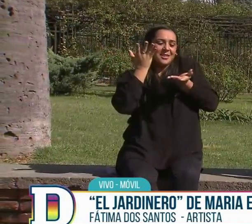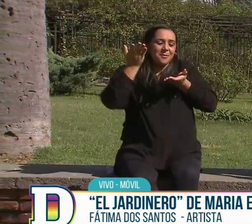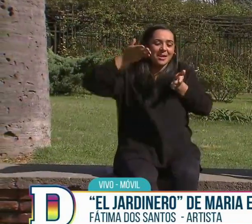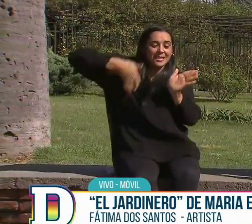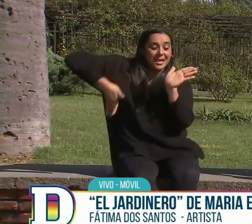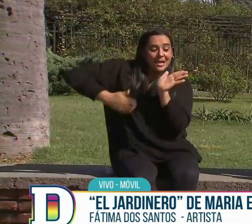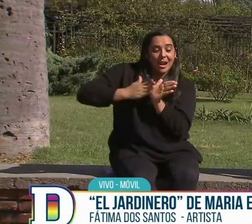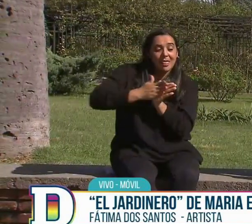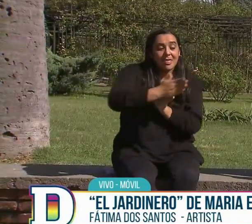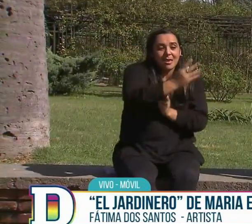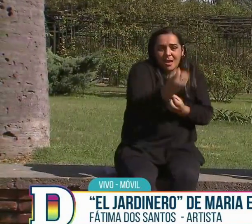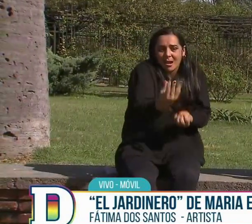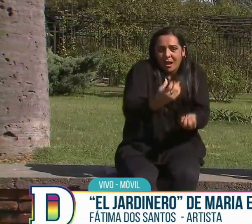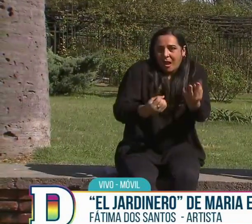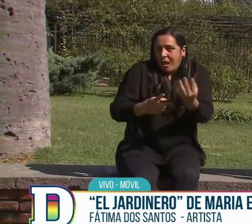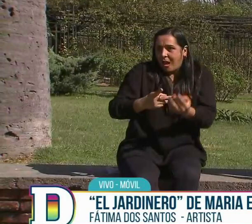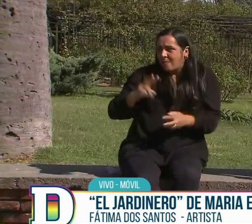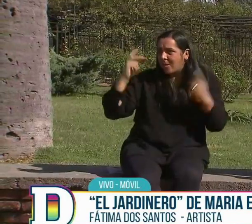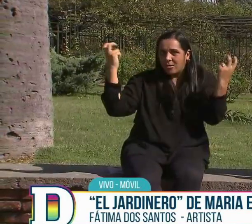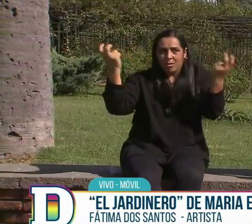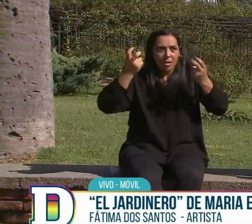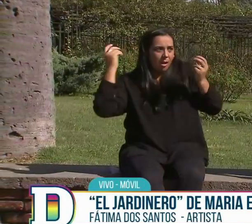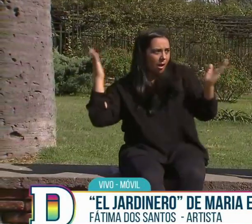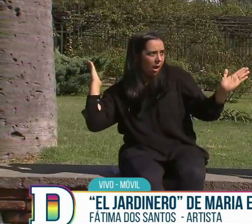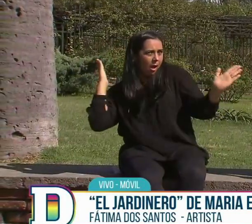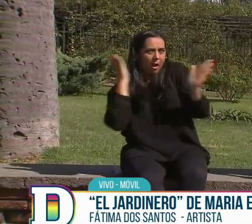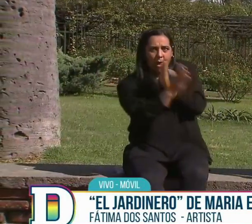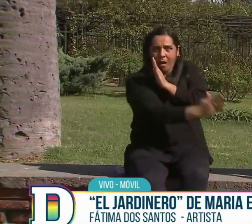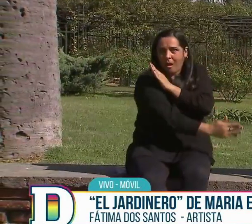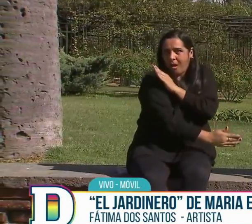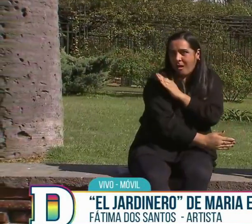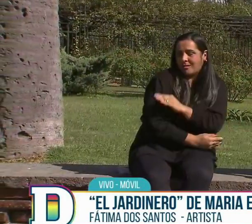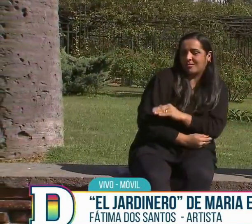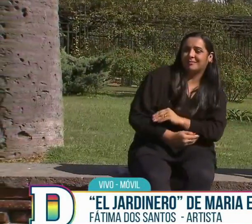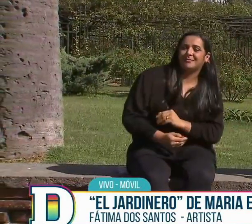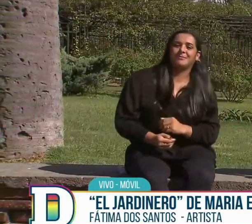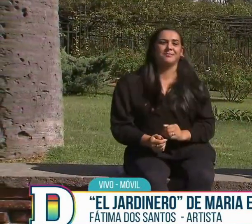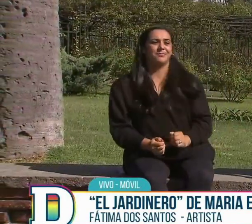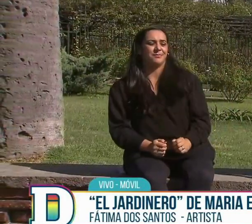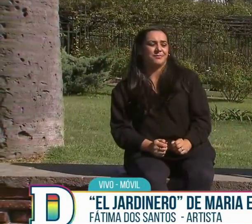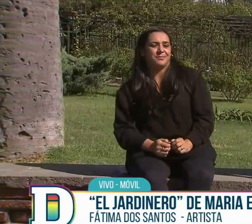Cuando atraviesa el jardín el viento en monopatín.